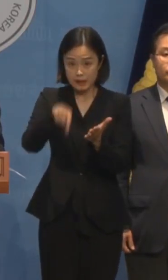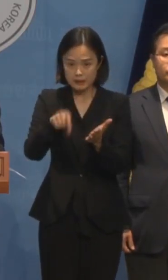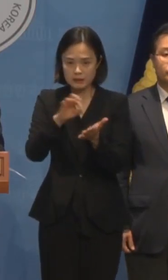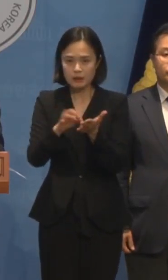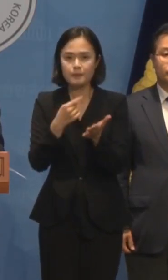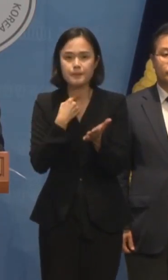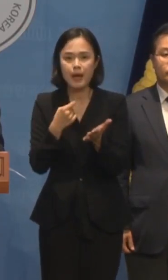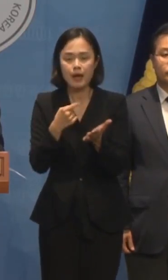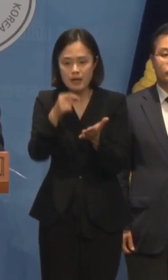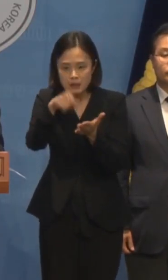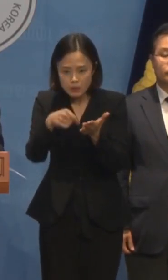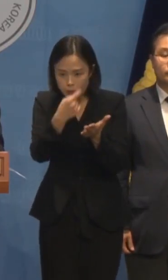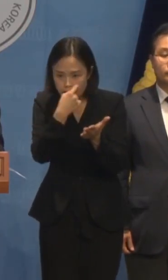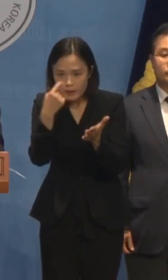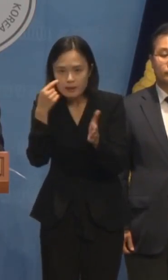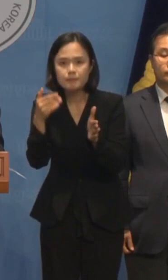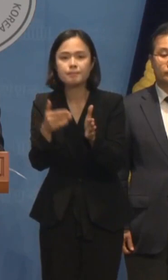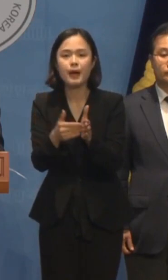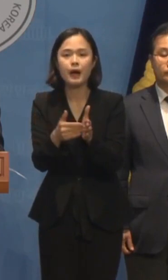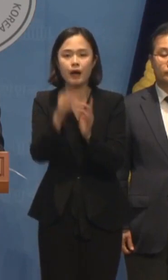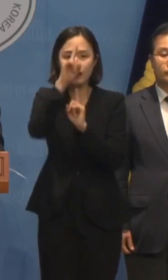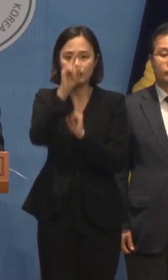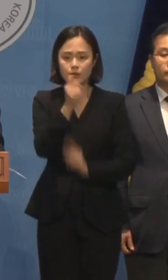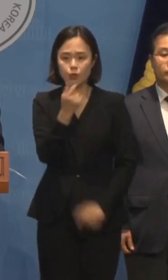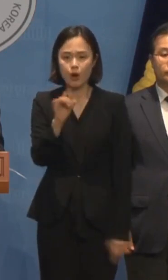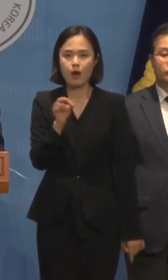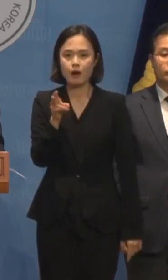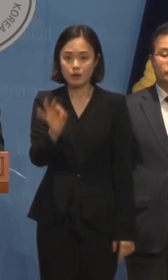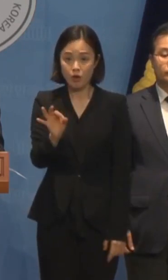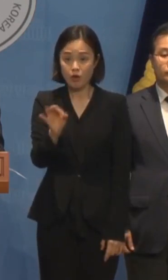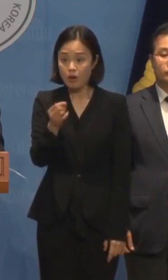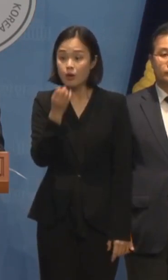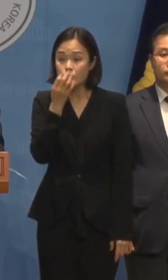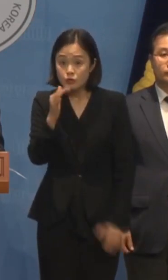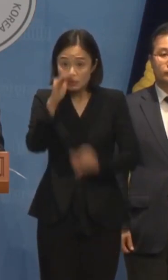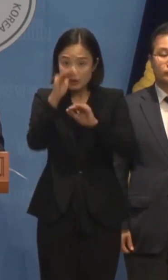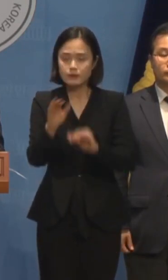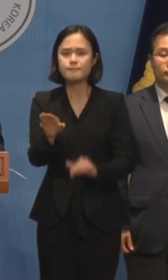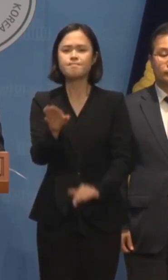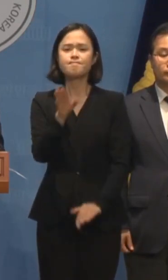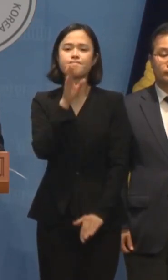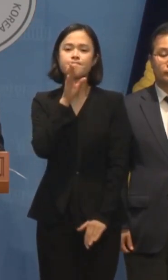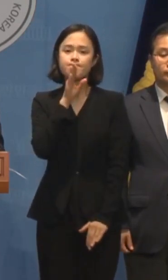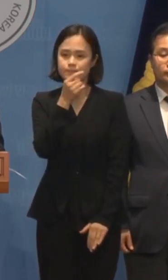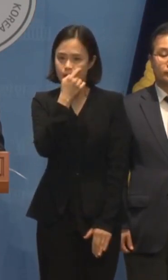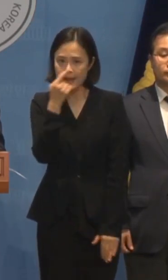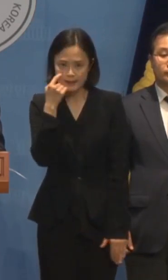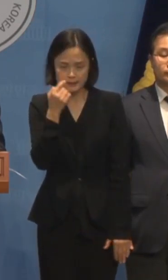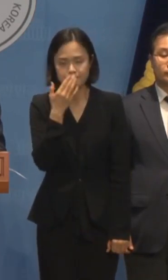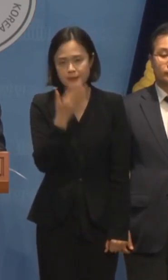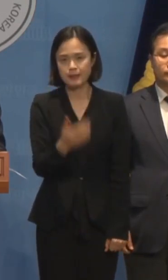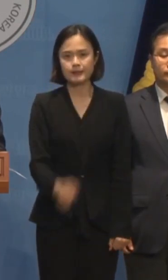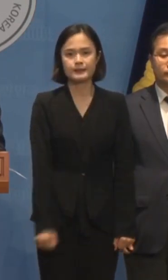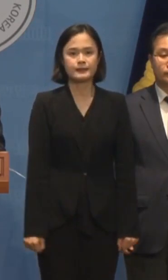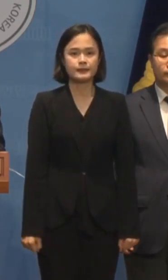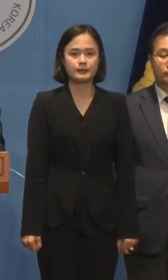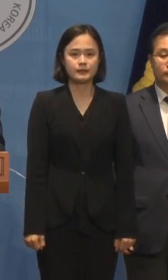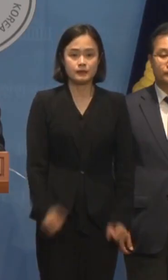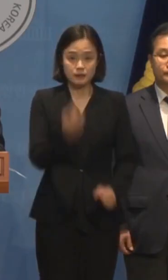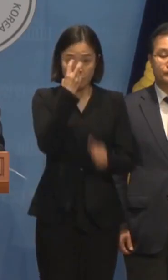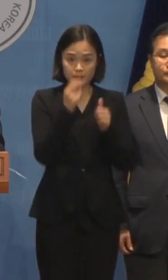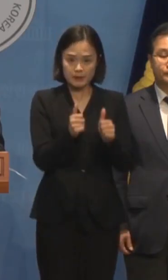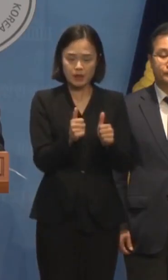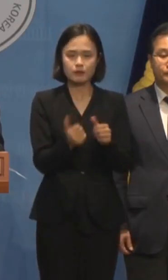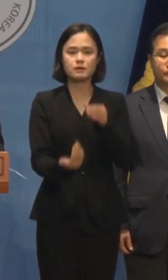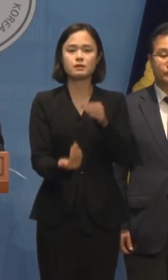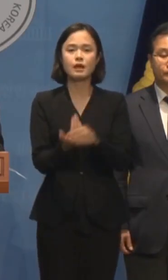이화영 전 부지사의 주장이 진실임을 뒷받침하는 구체적인 사실이 확인된 것입니다. 검찰의 사건 조작에 대한